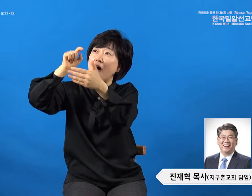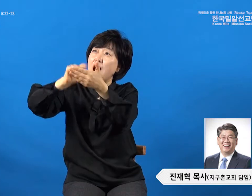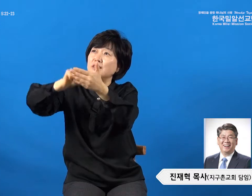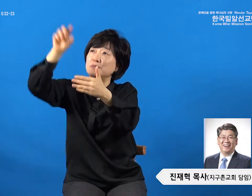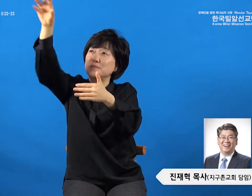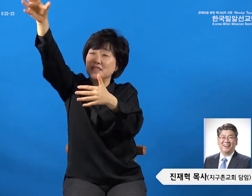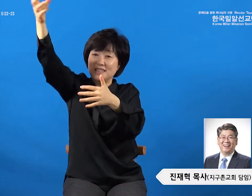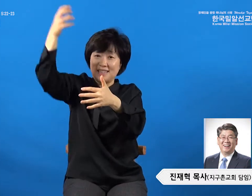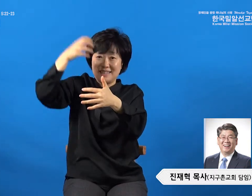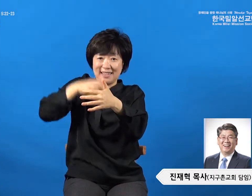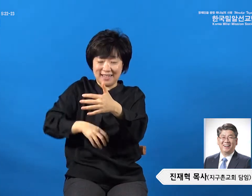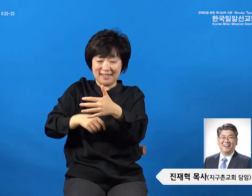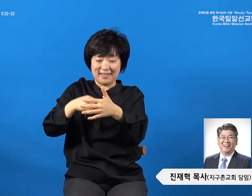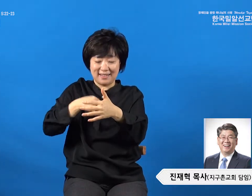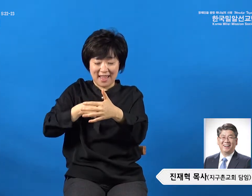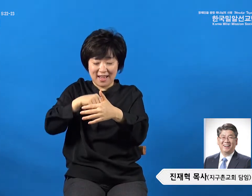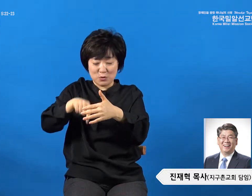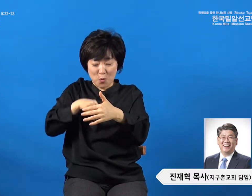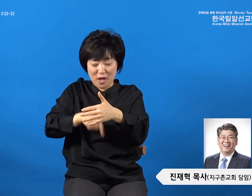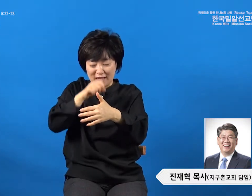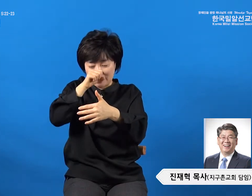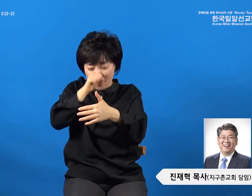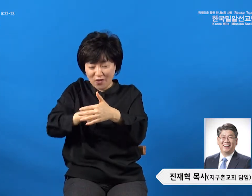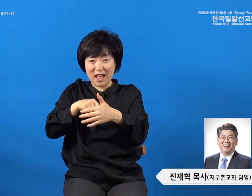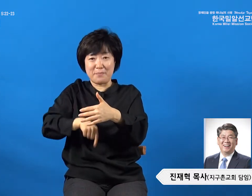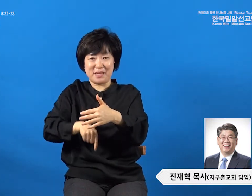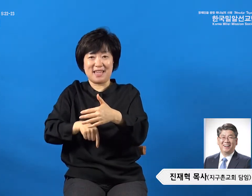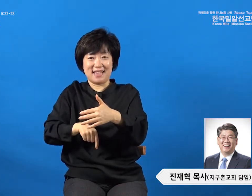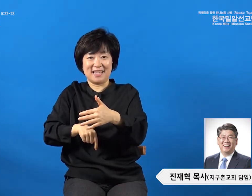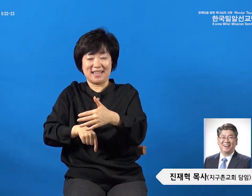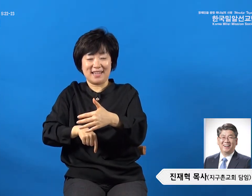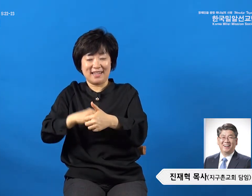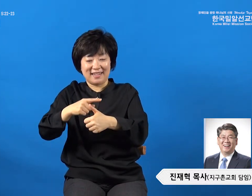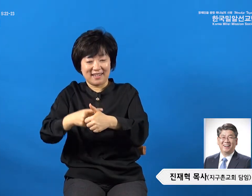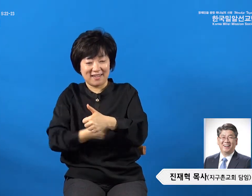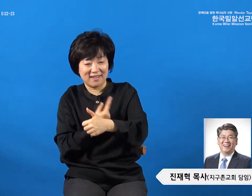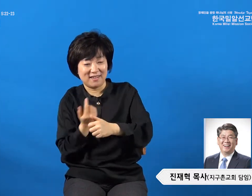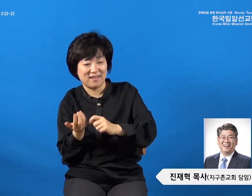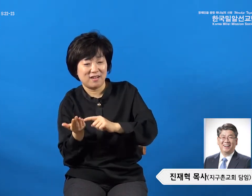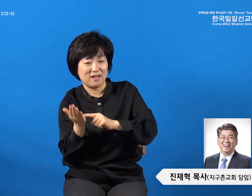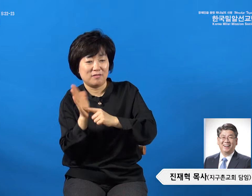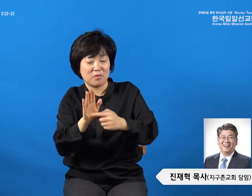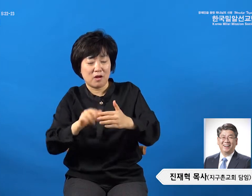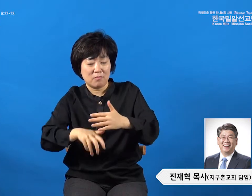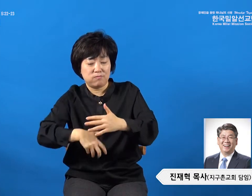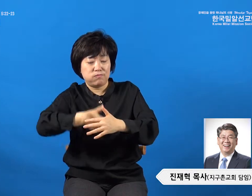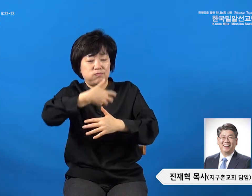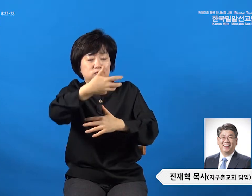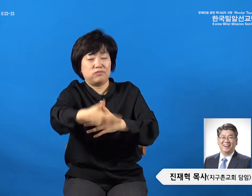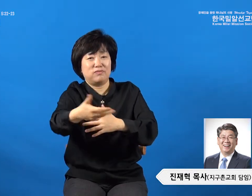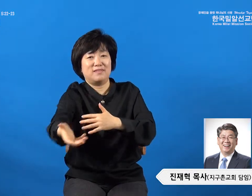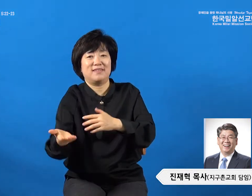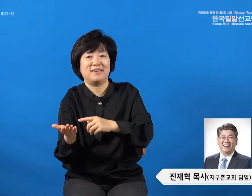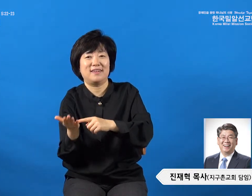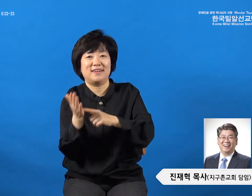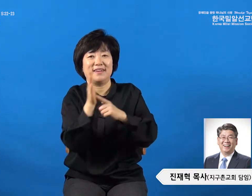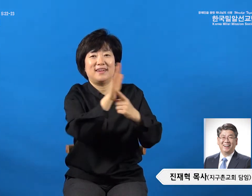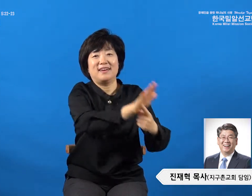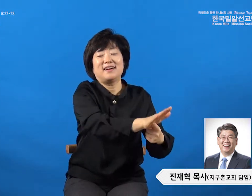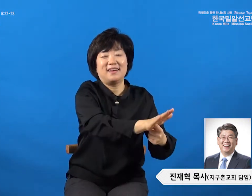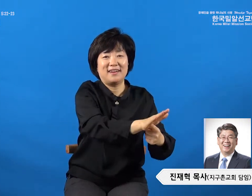마음을 갖습니다. 하나님의 선함이 내 삶 가운데 선한 행실로 흘러나오는